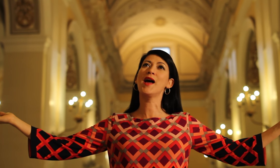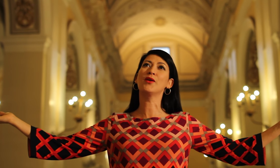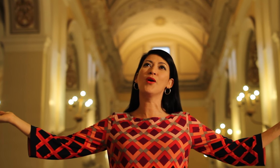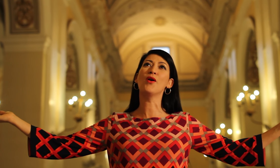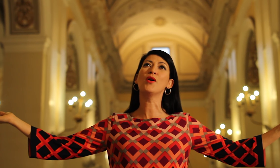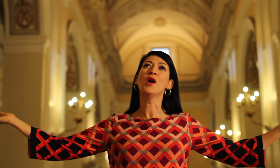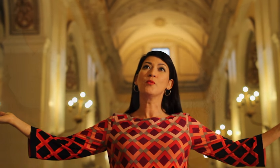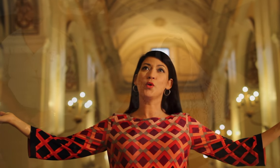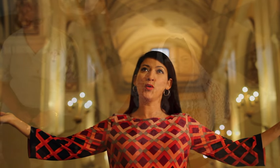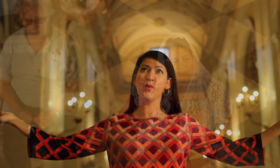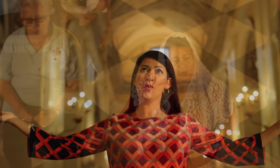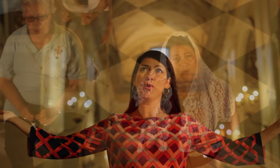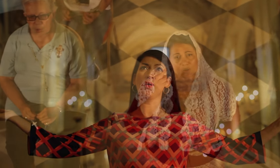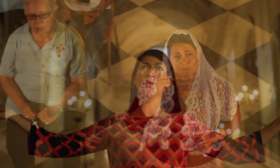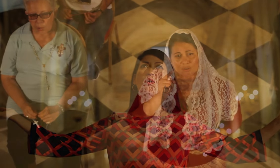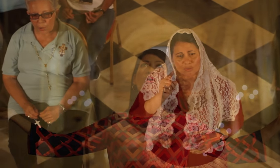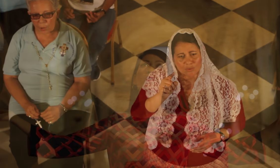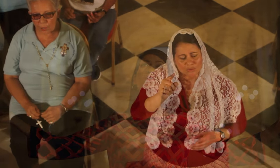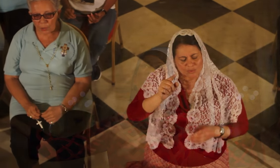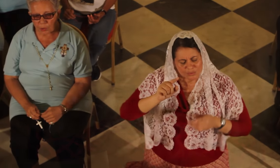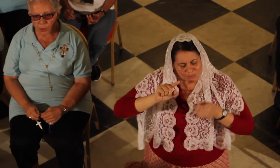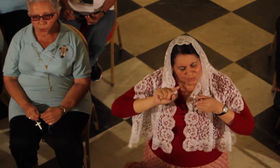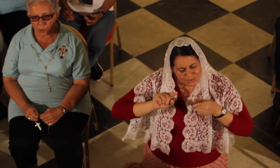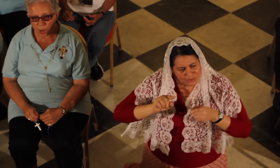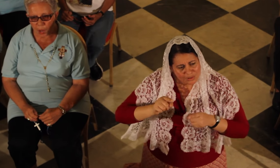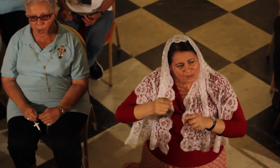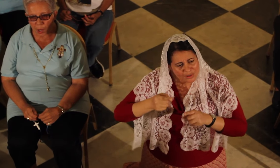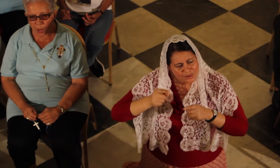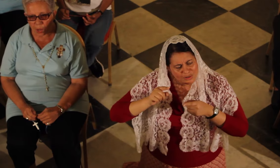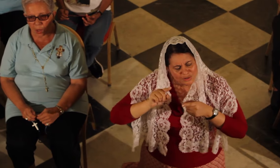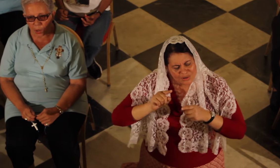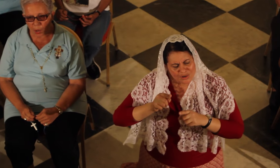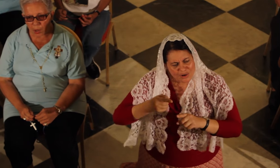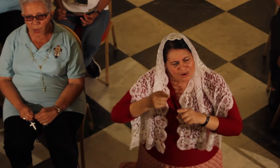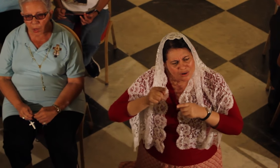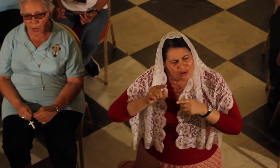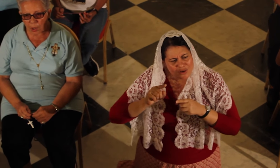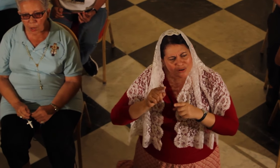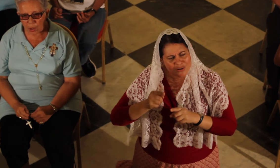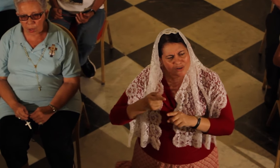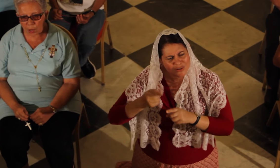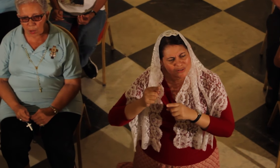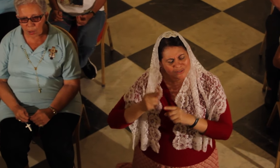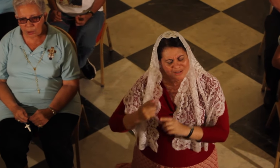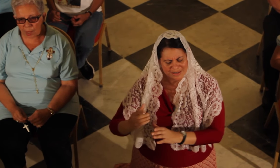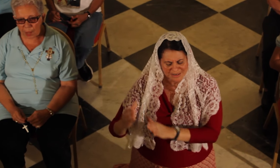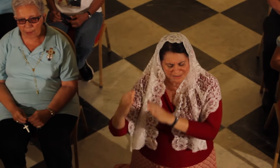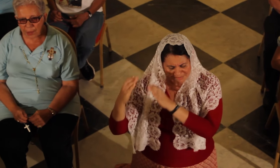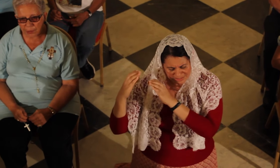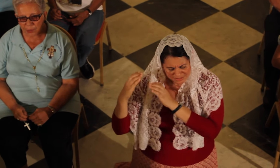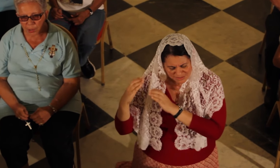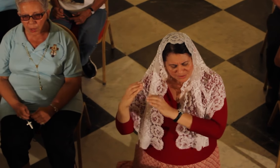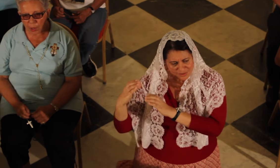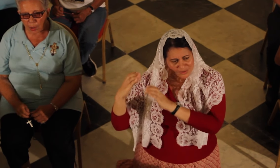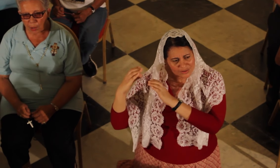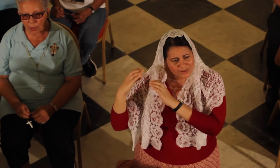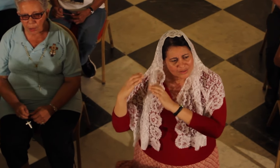entero. Por su dolorosa